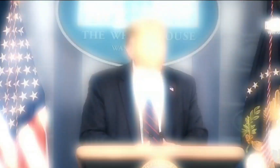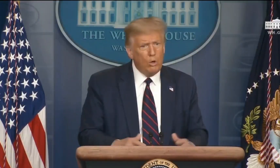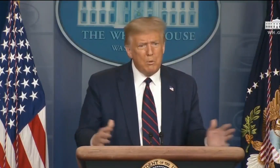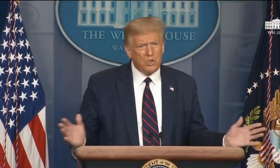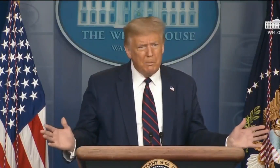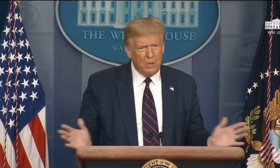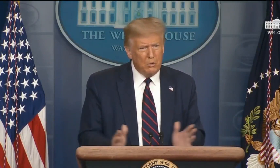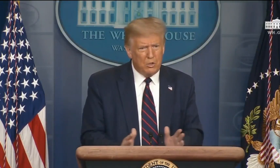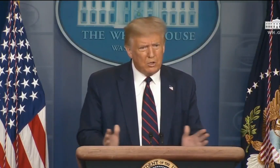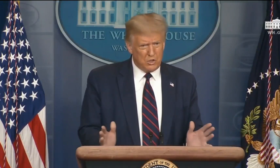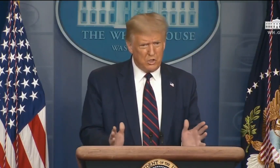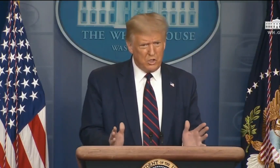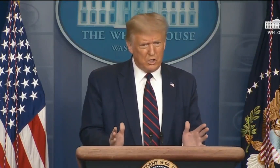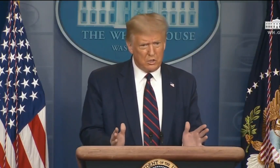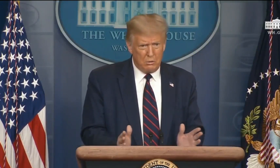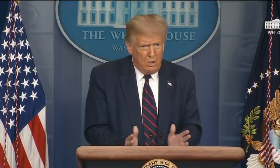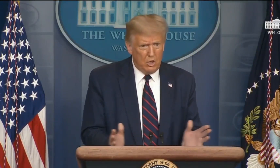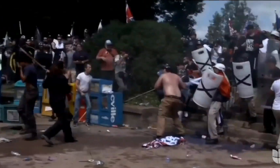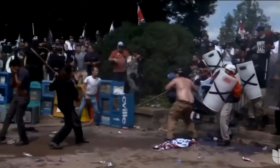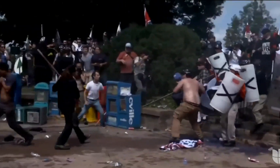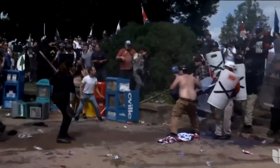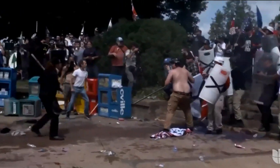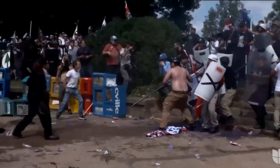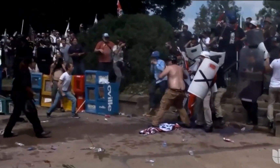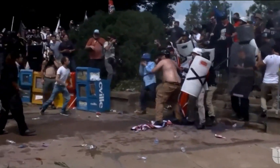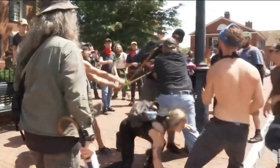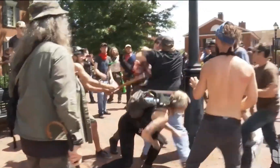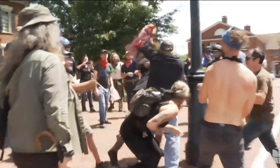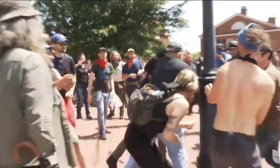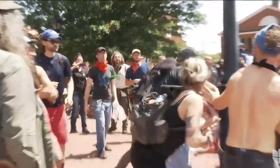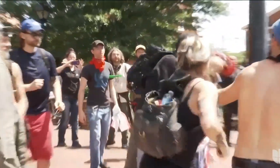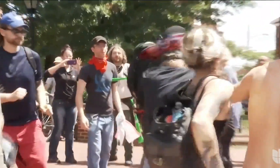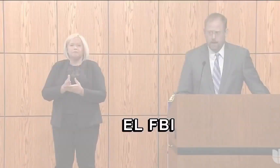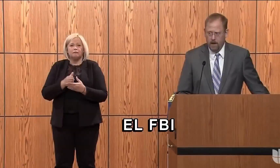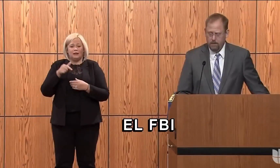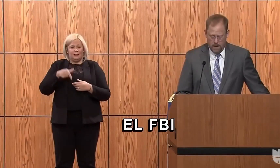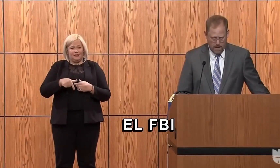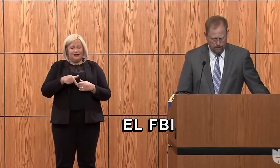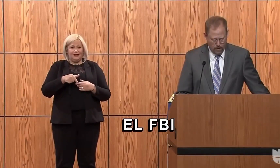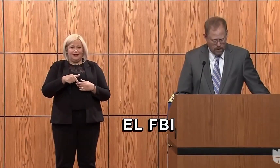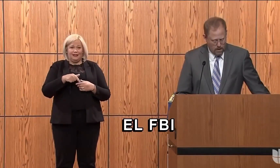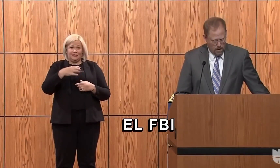La demócrata acusó al mandatario Trump de instigar a grupos extremistas.